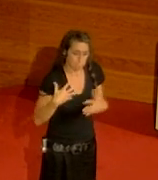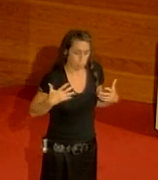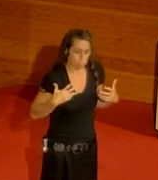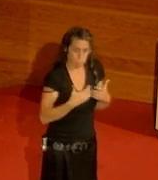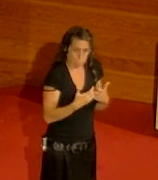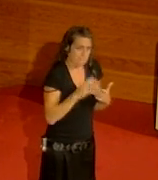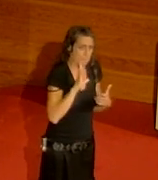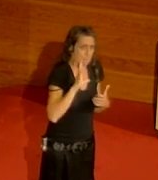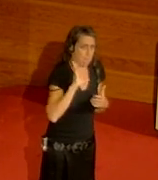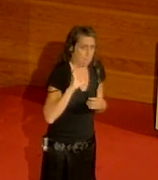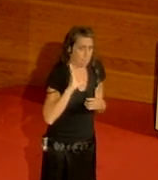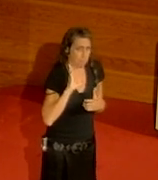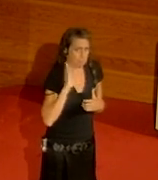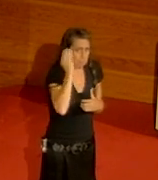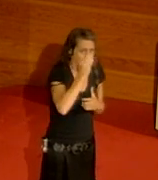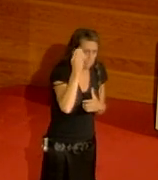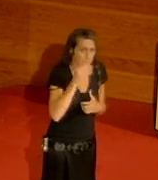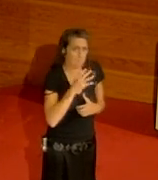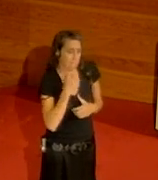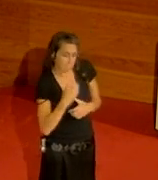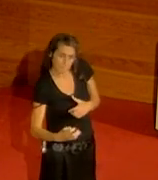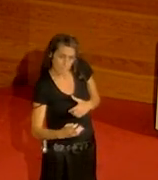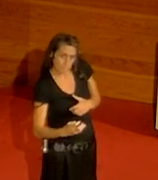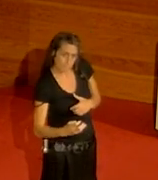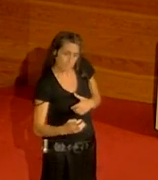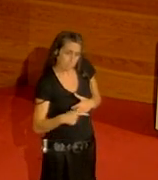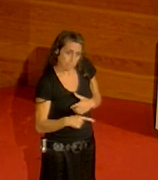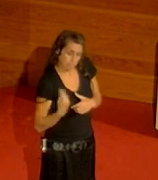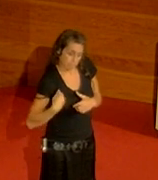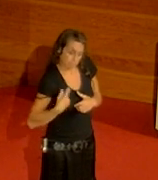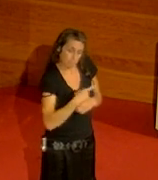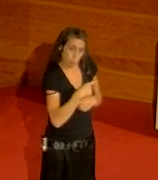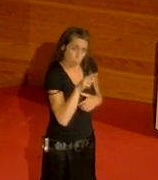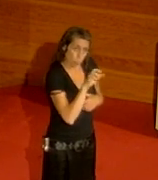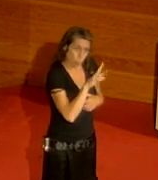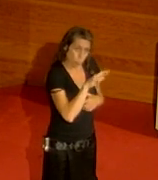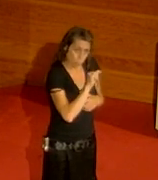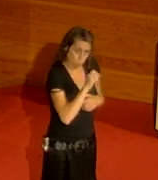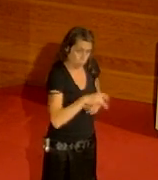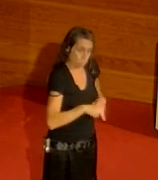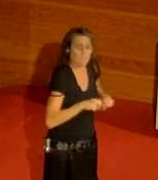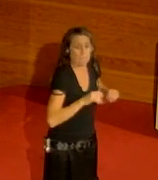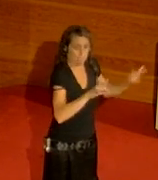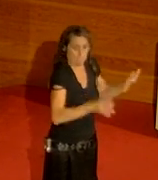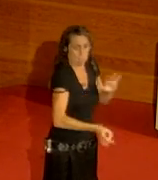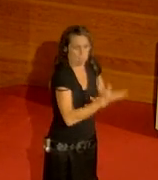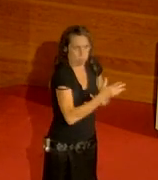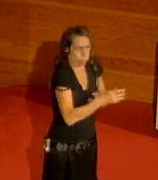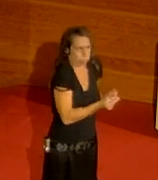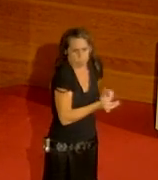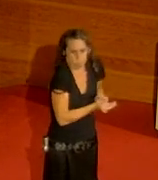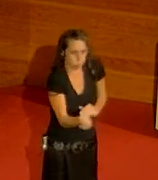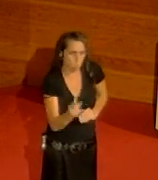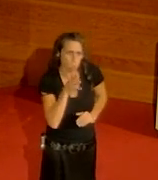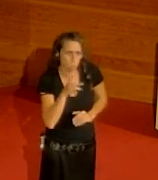al año siguiente al día al día siguiente perdón de que Ben muriendo declarar la independencia se van de sus casas por miedo estaban de Jerusalén oeste se van